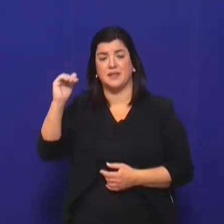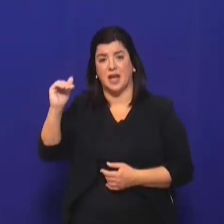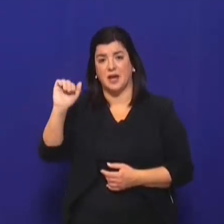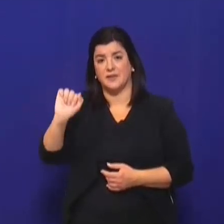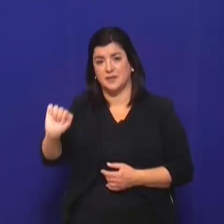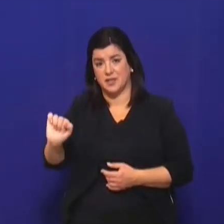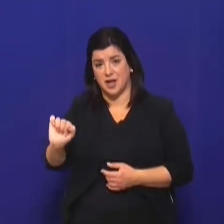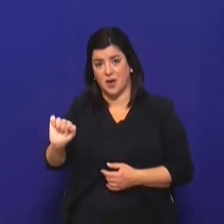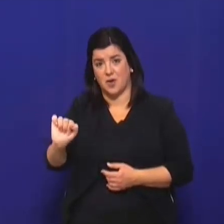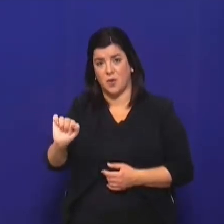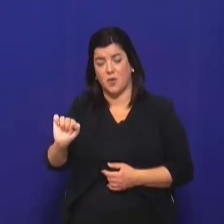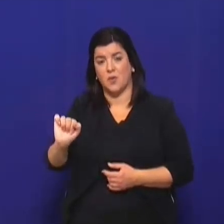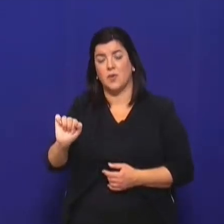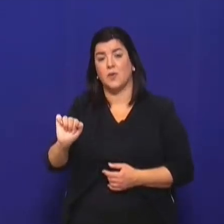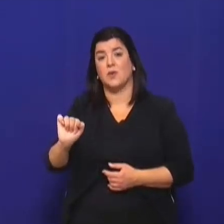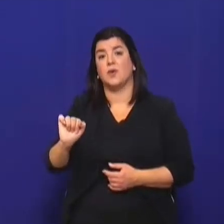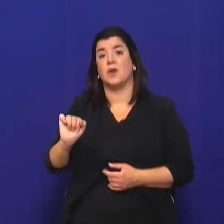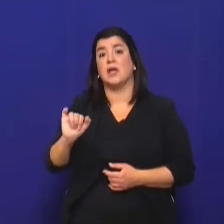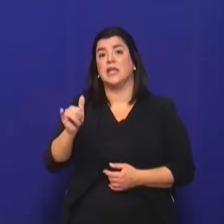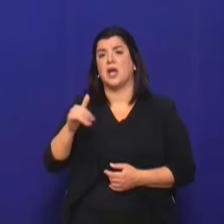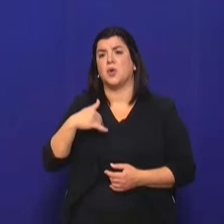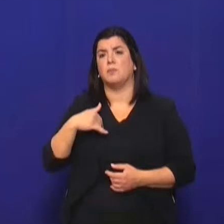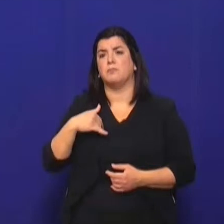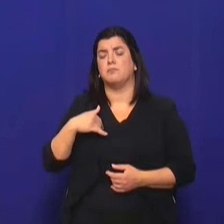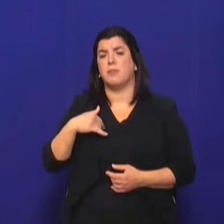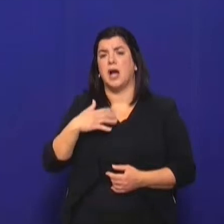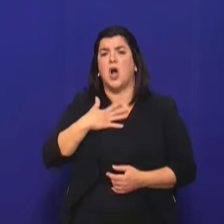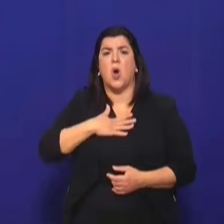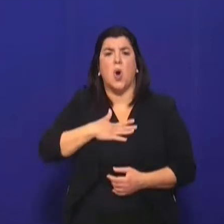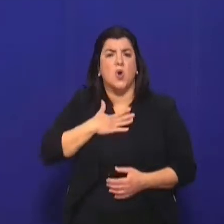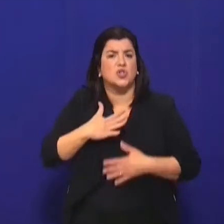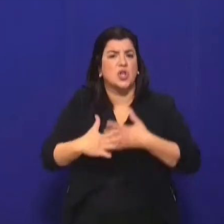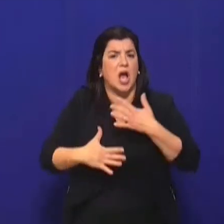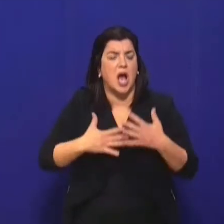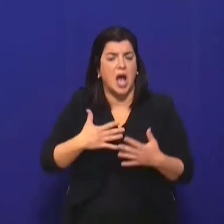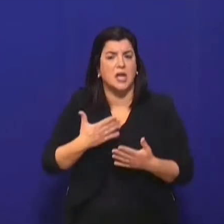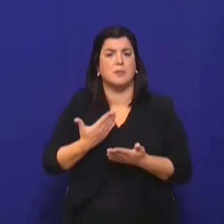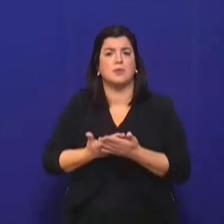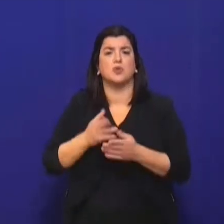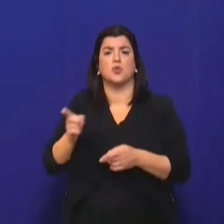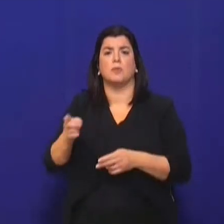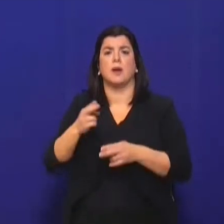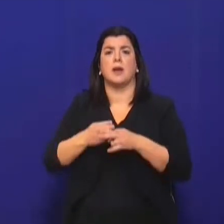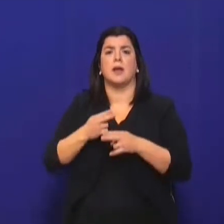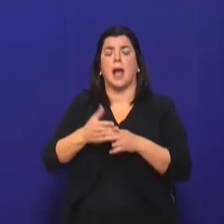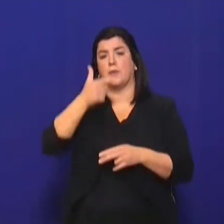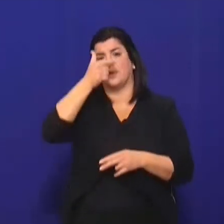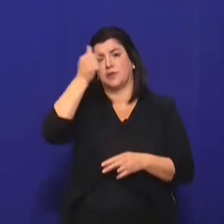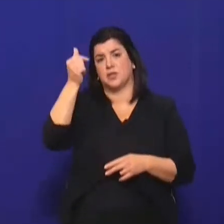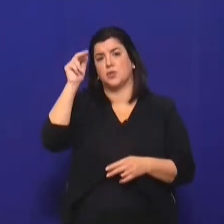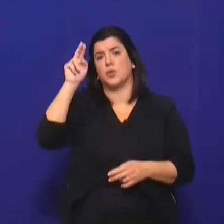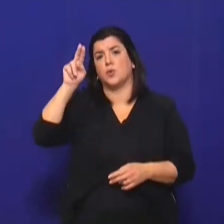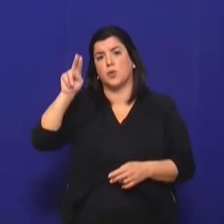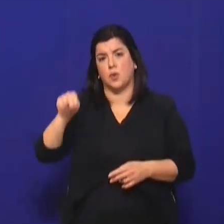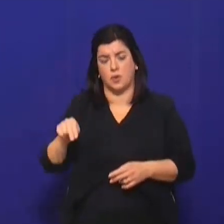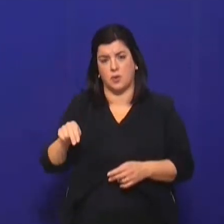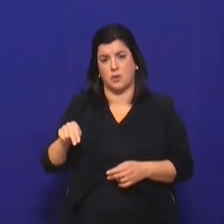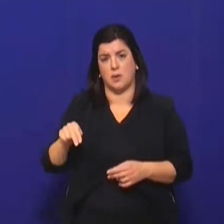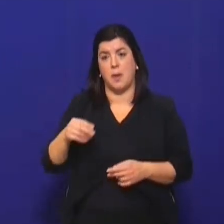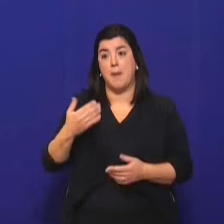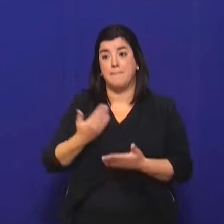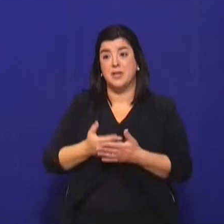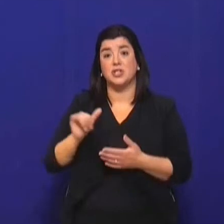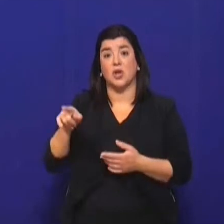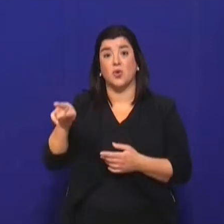il-persuna, speċjalment jekk huma jiżviluppaw xi sintomi biex huma proprju jagħmlu t-test ukoll. Ħalli hemmhekk jekk huma joħorġu